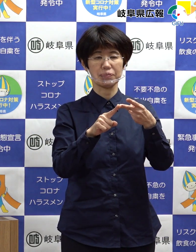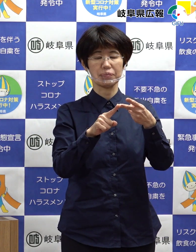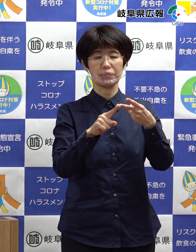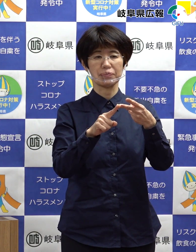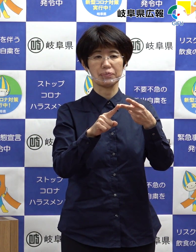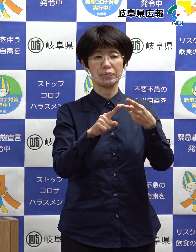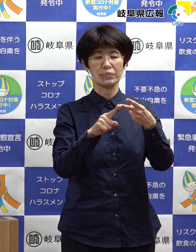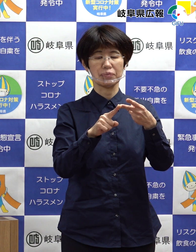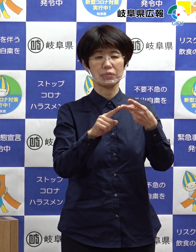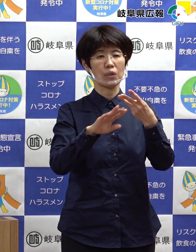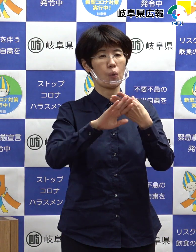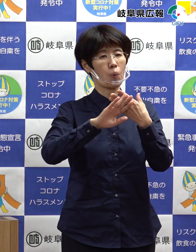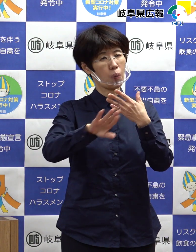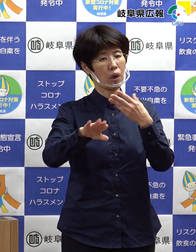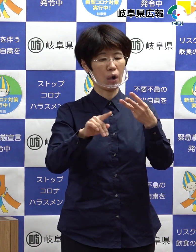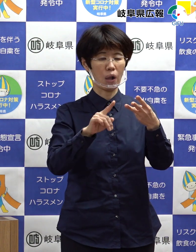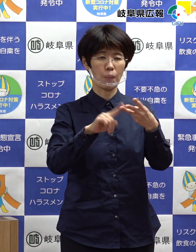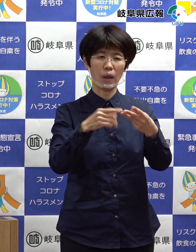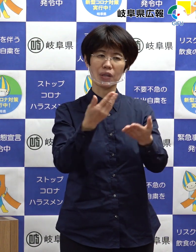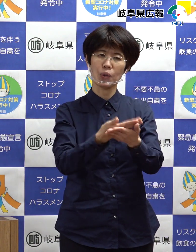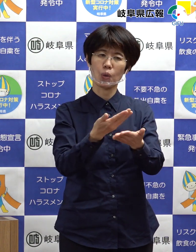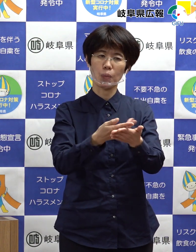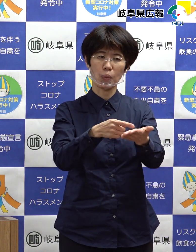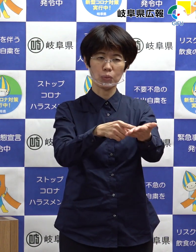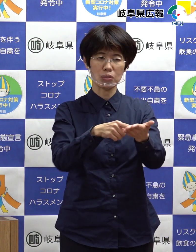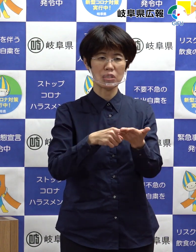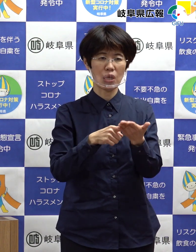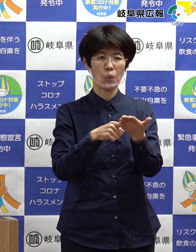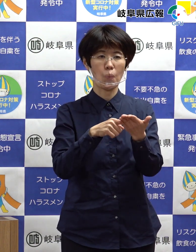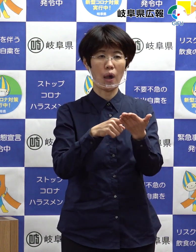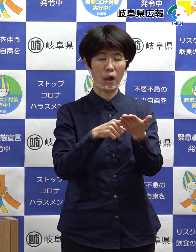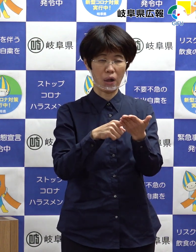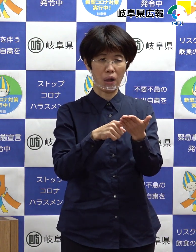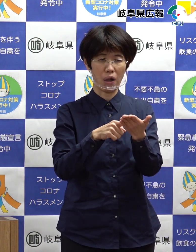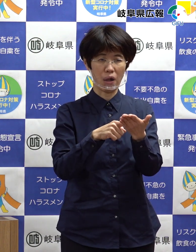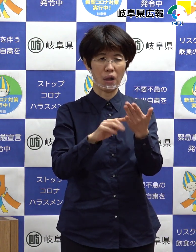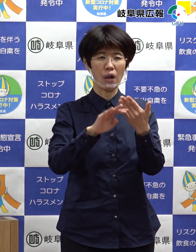でしょう、要望としては、